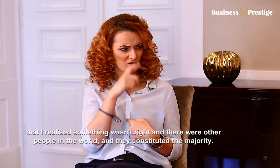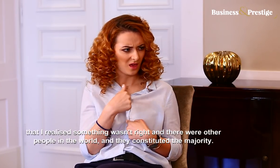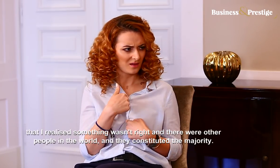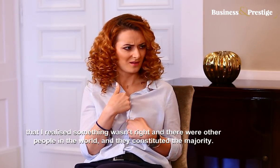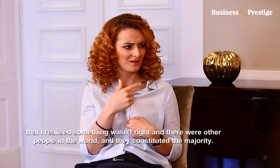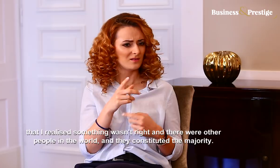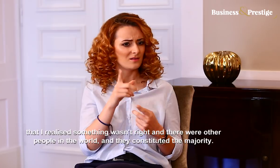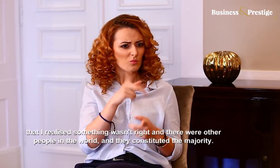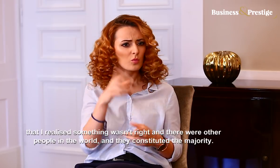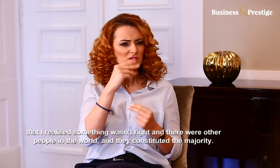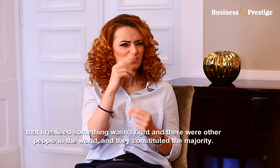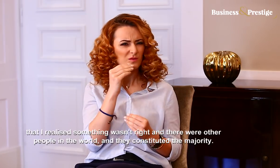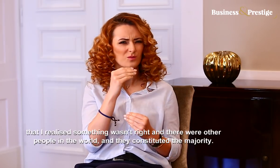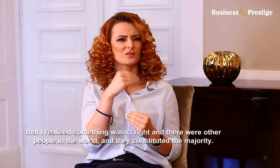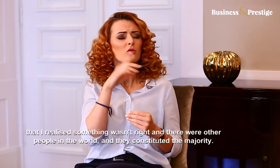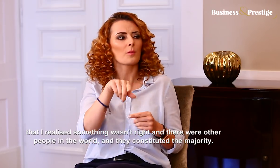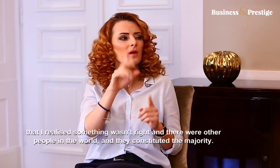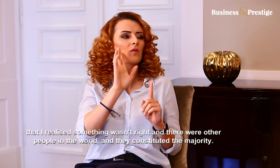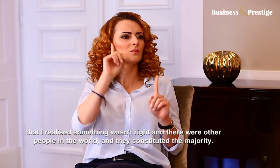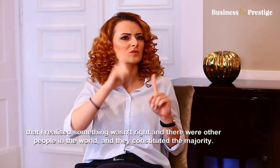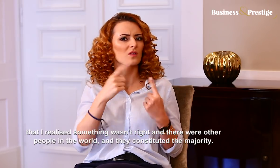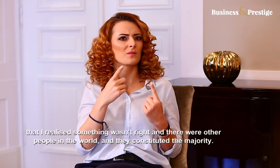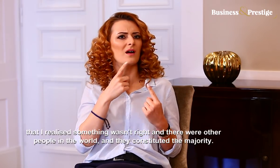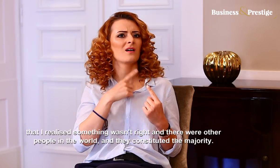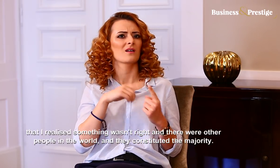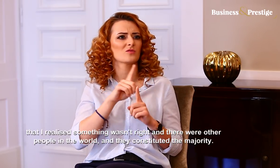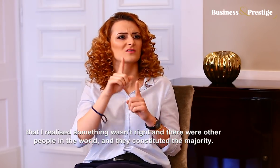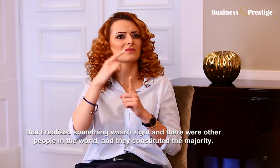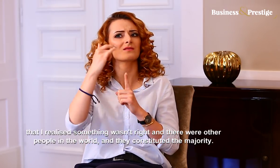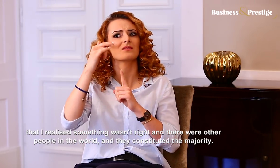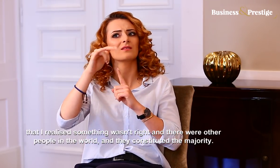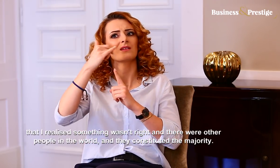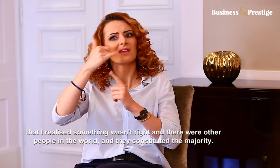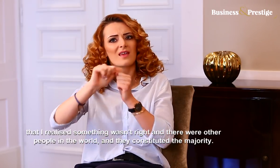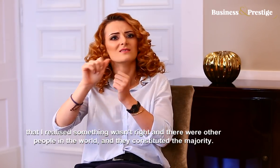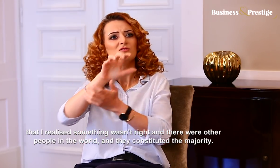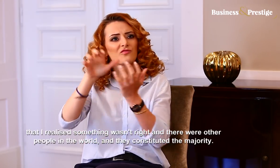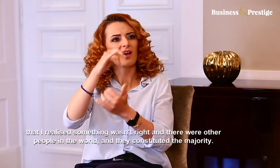to coś widziałem, że coś jest nie halo, coś jest tak. Uczyli mnie mówić. Dopiero się przekonałam, zrozumiałam,